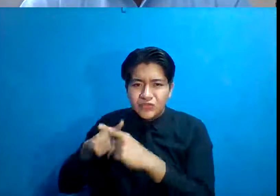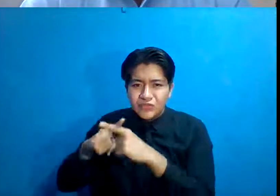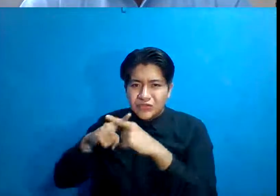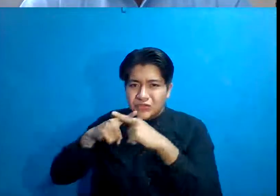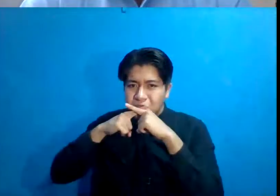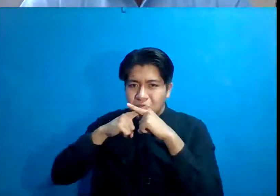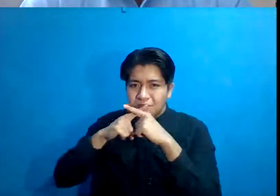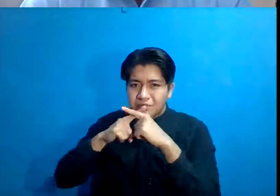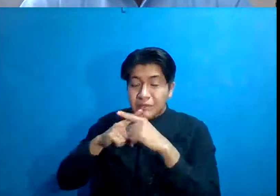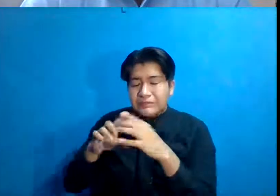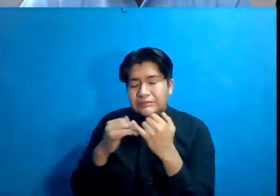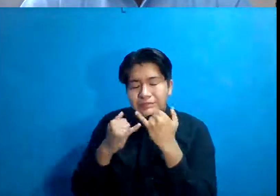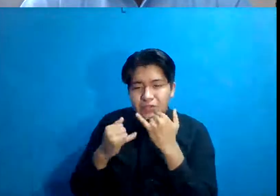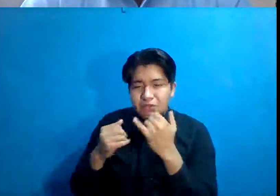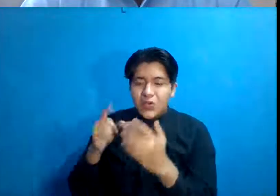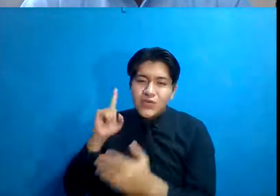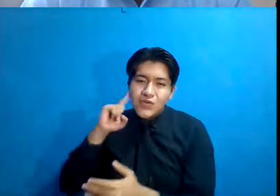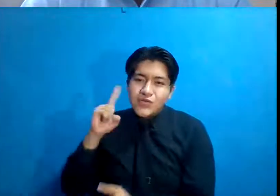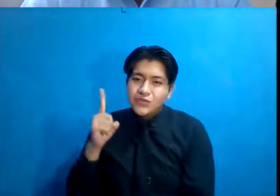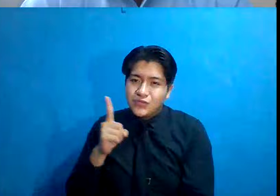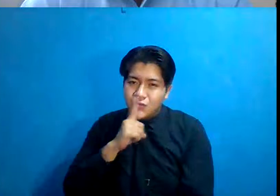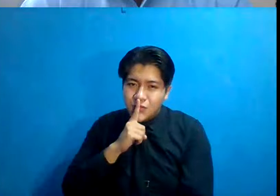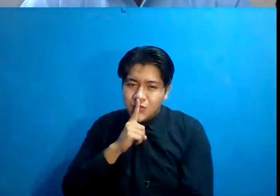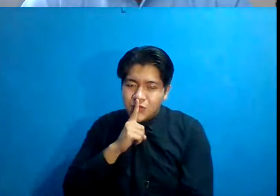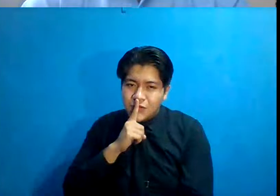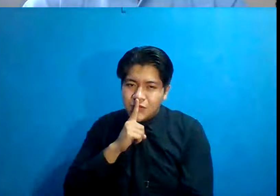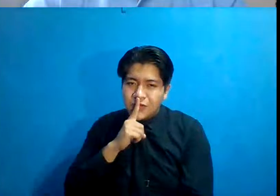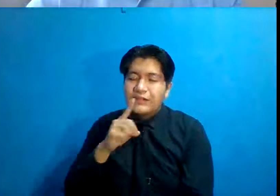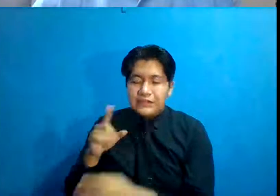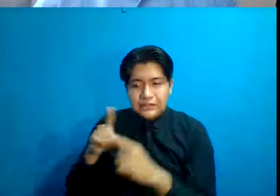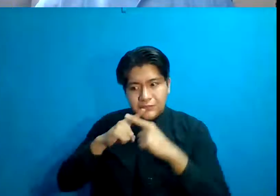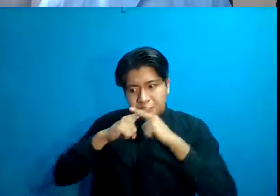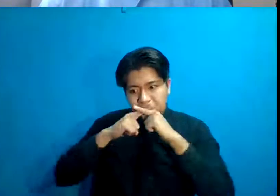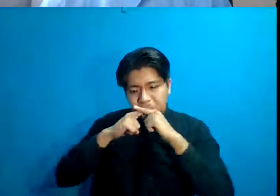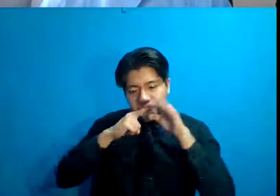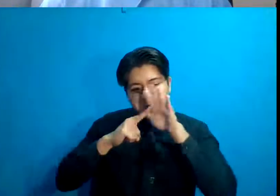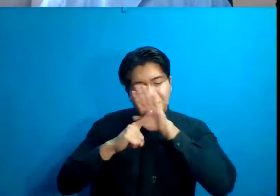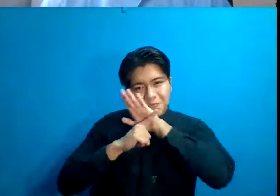un sordo, perdón, quitémosle lo de mudo.